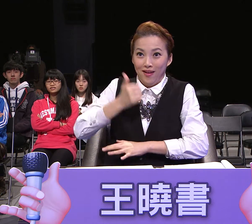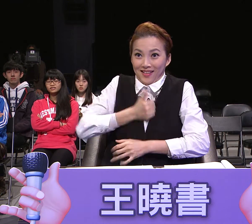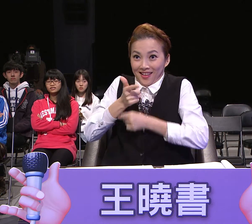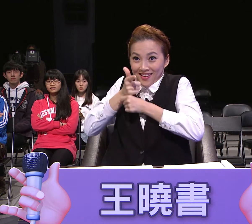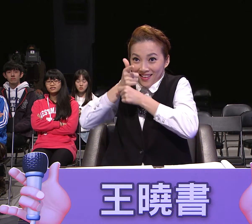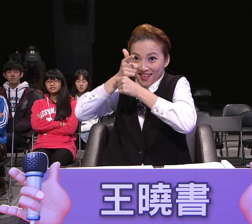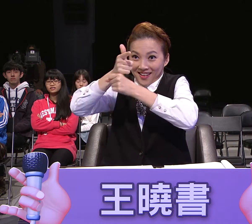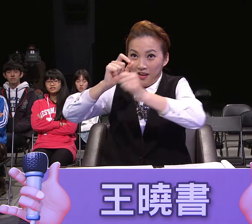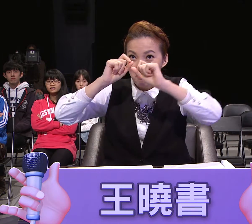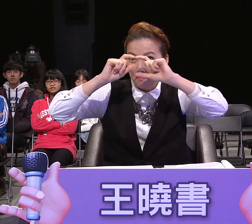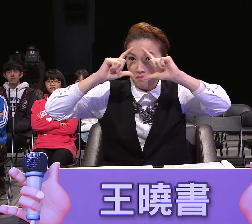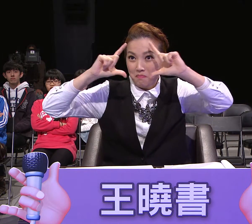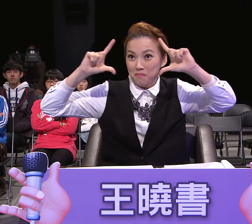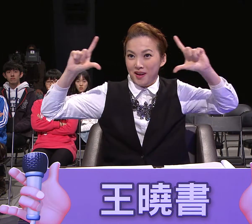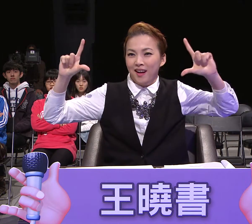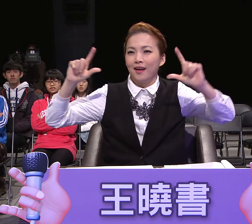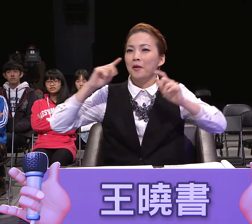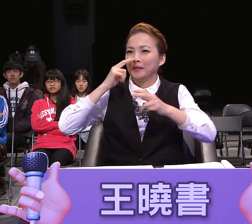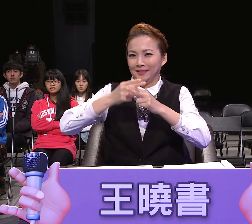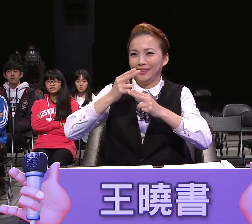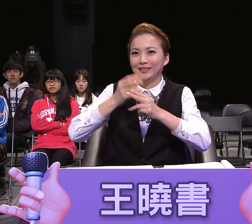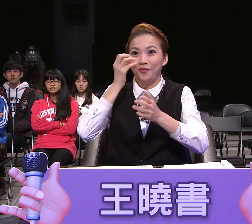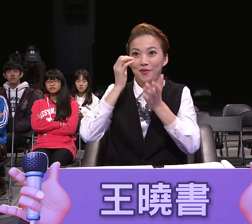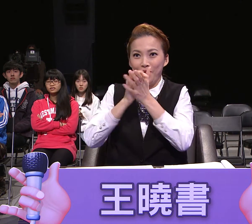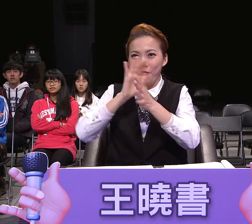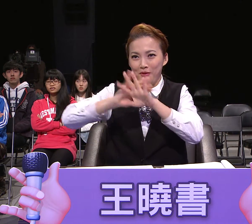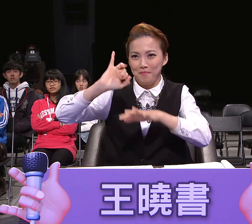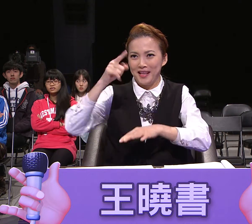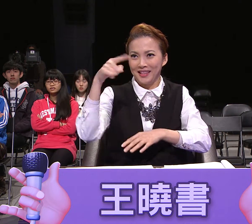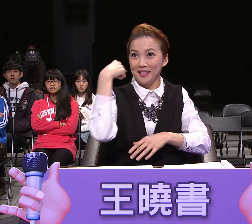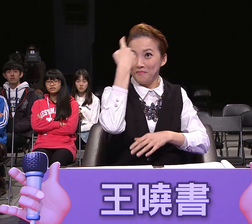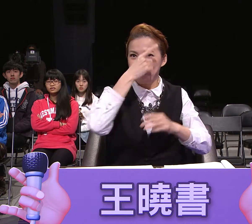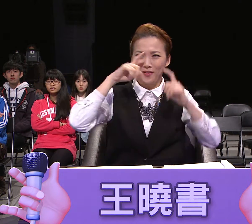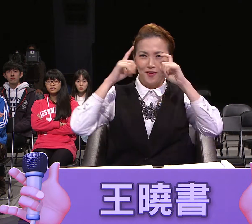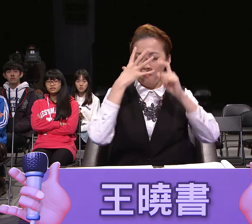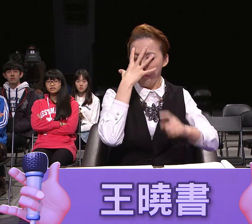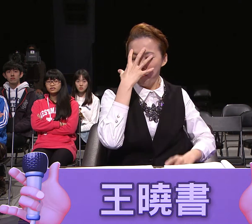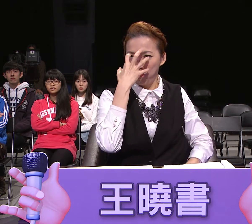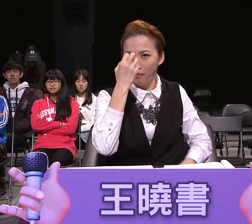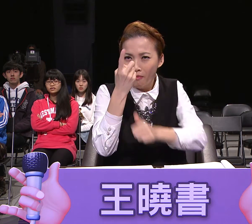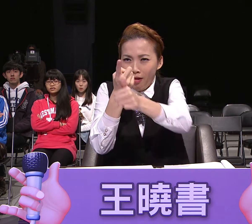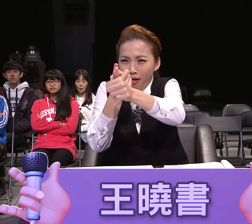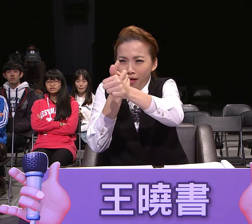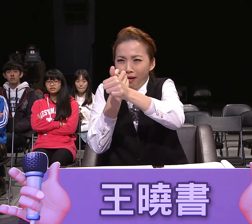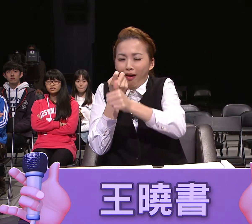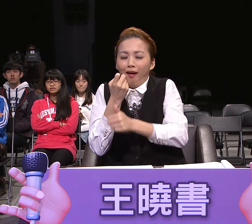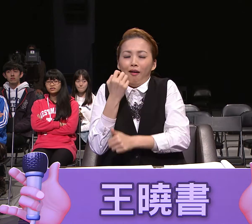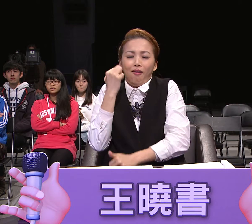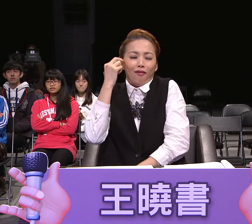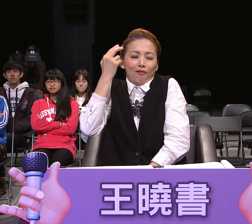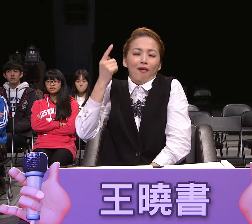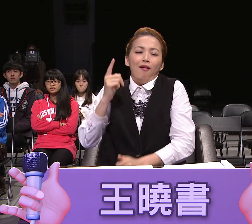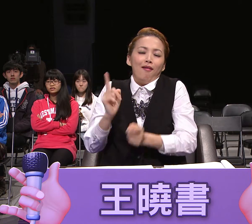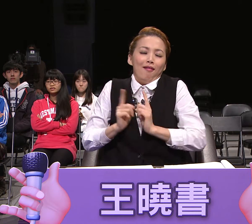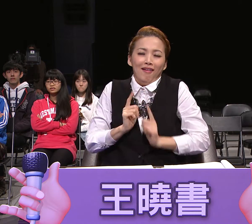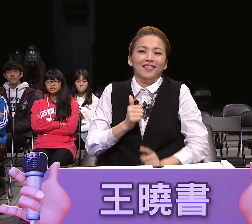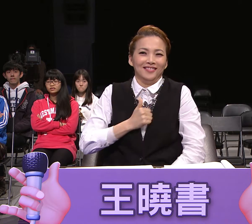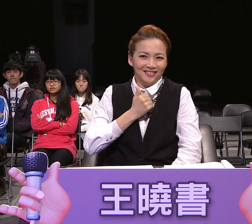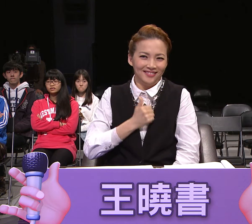的转移中哦，仿佛扩大了，好像有一个镜头拉到你的脸上。我相信龙朋友一定会被